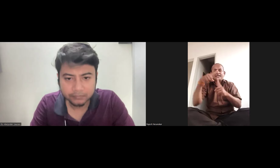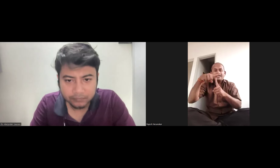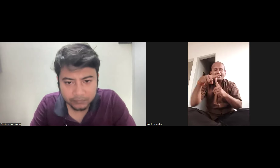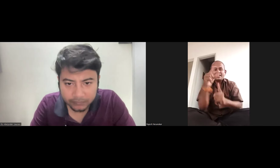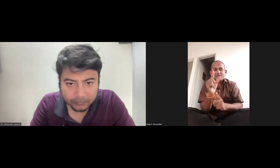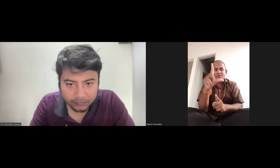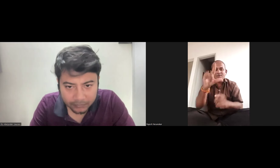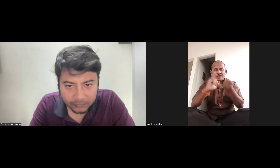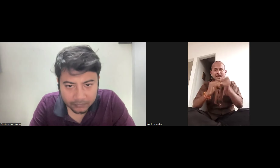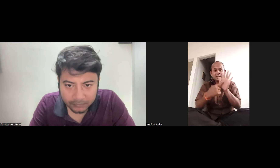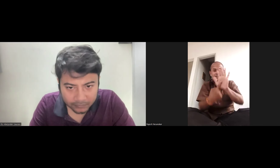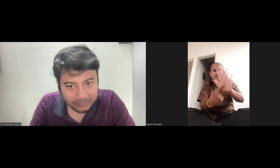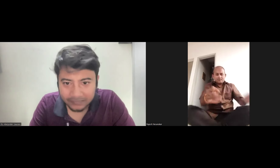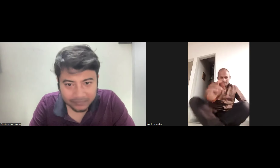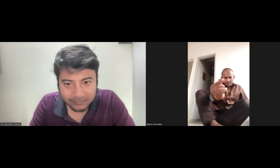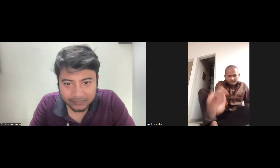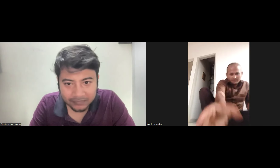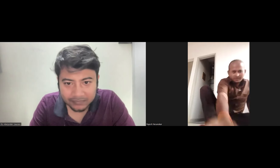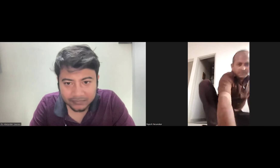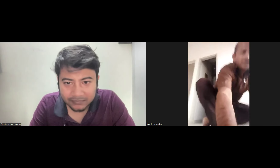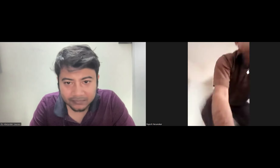हरे कृष्ण.